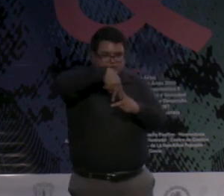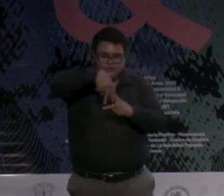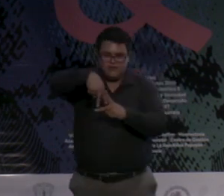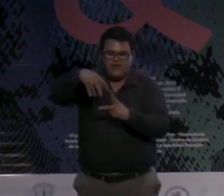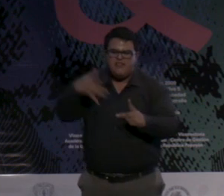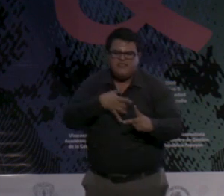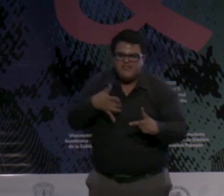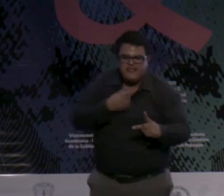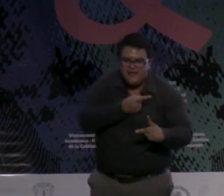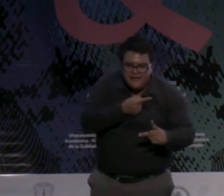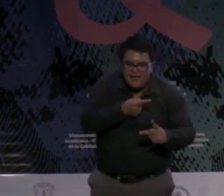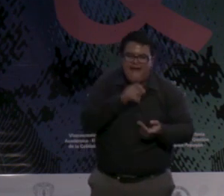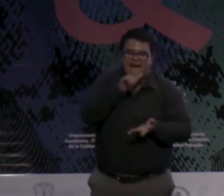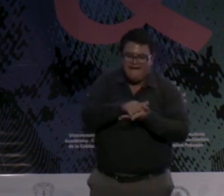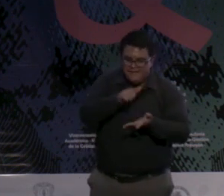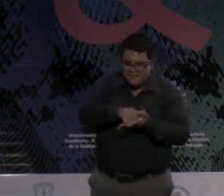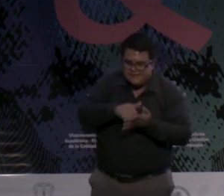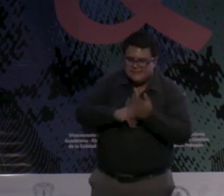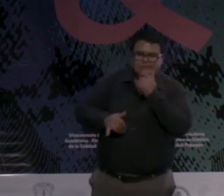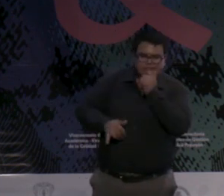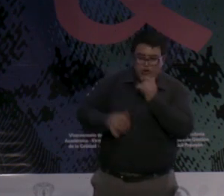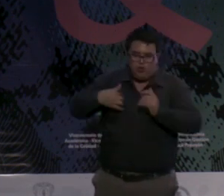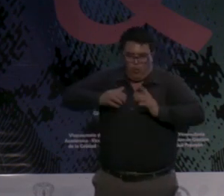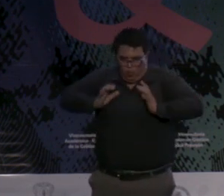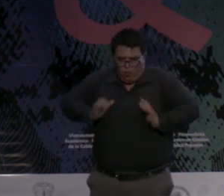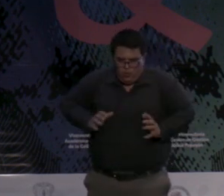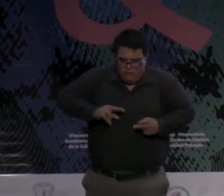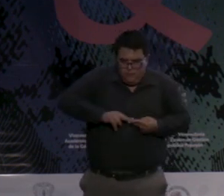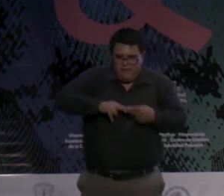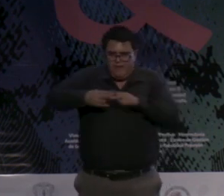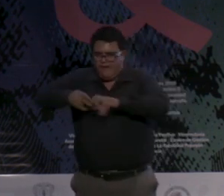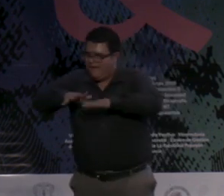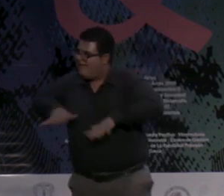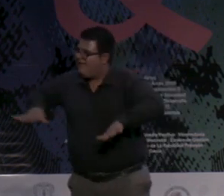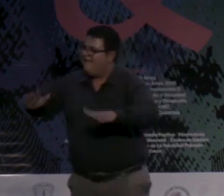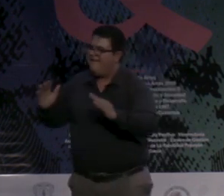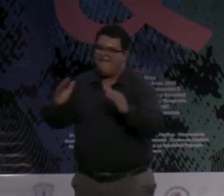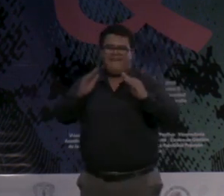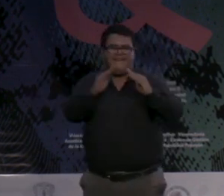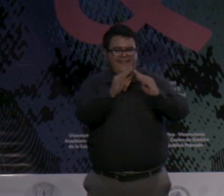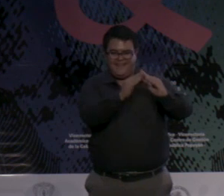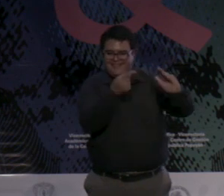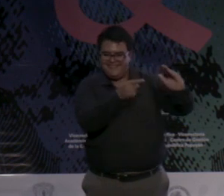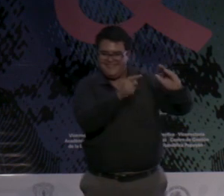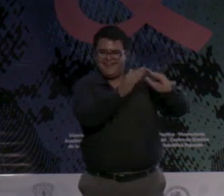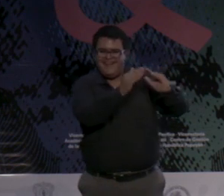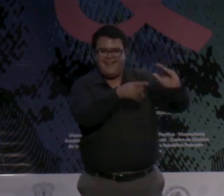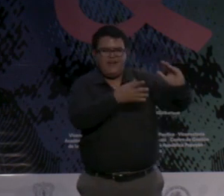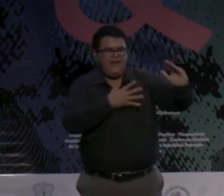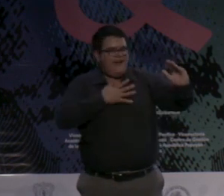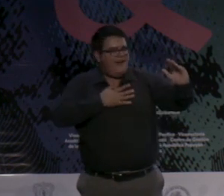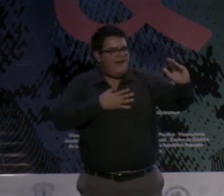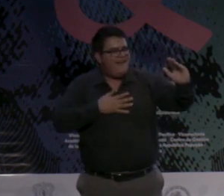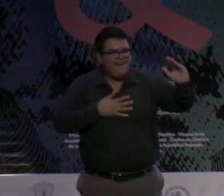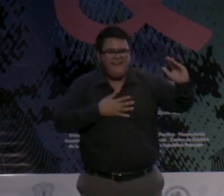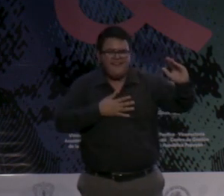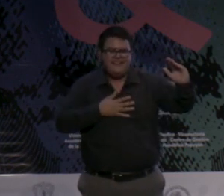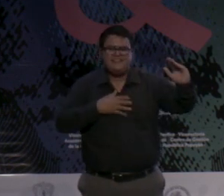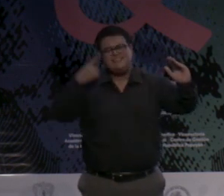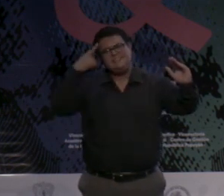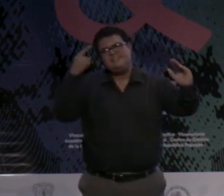y del cuadrado se reúne con las medidas perfectas del cuerpo perfecto que hizo Dios. Esa relación cuerpo y espacio, que es la